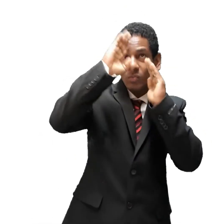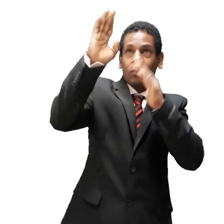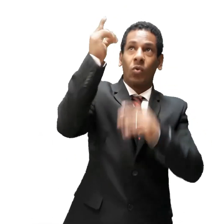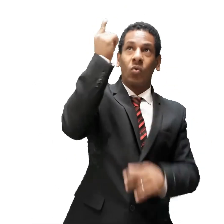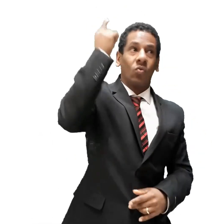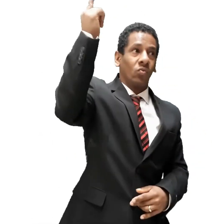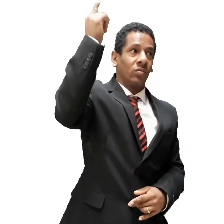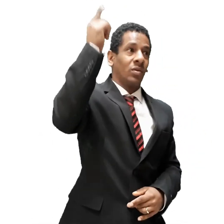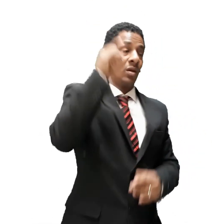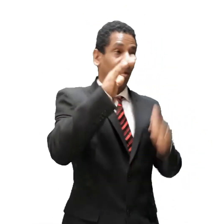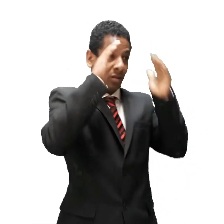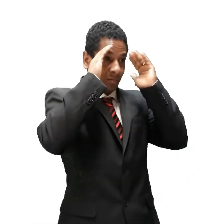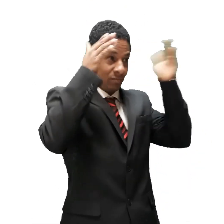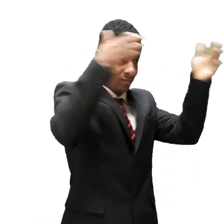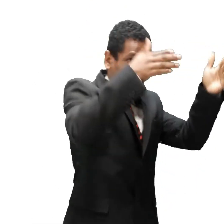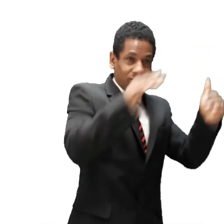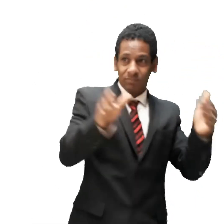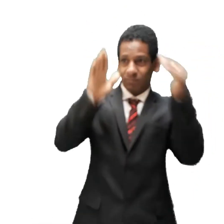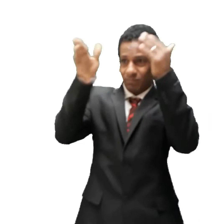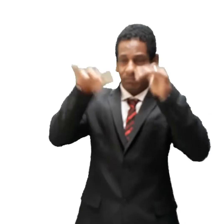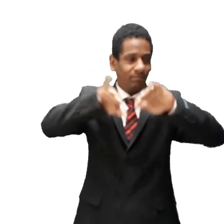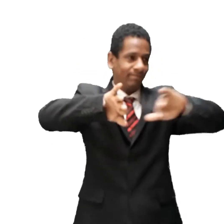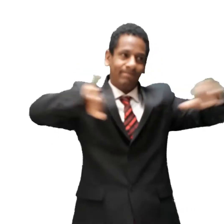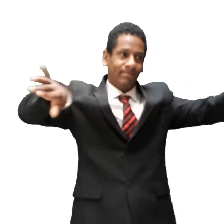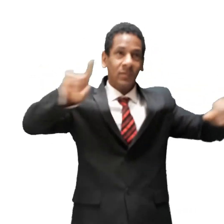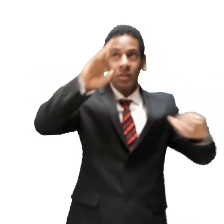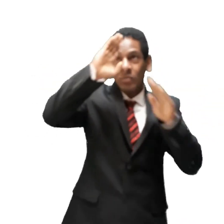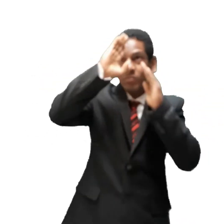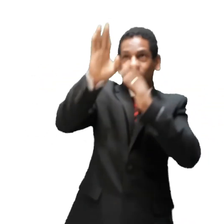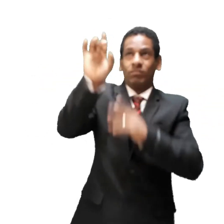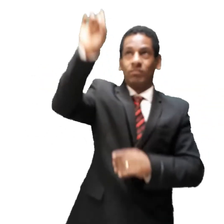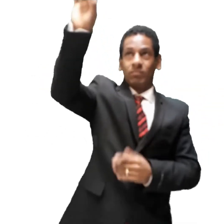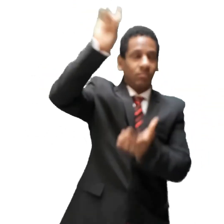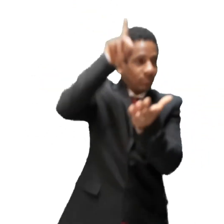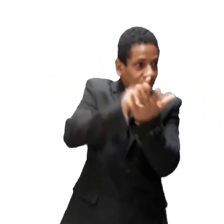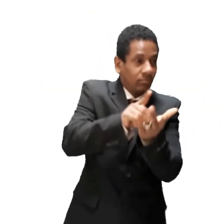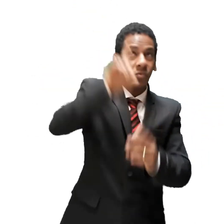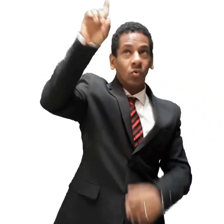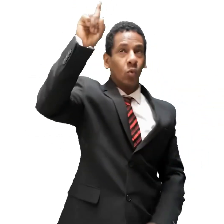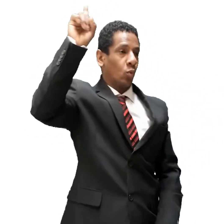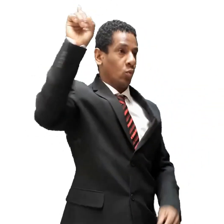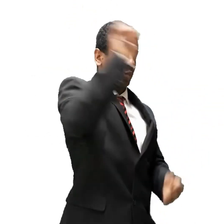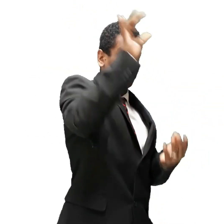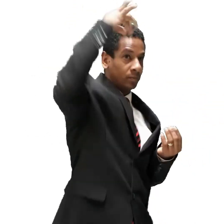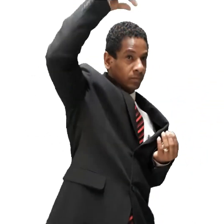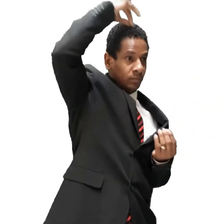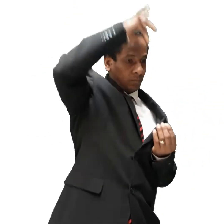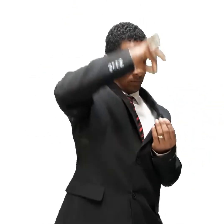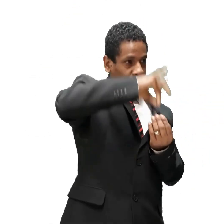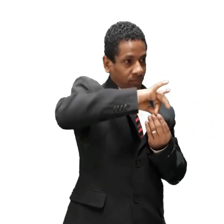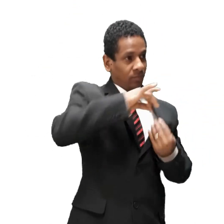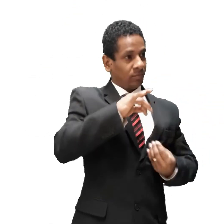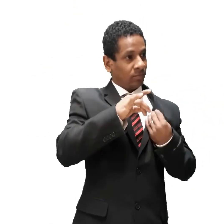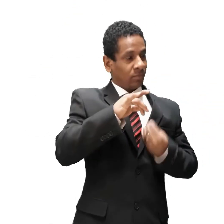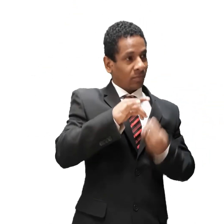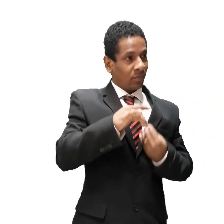Vós adorais e não sabeis que nós adoramos a salvação que vem dos judeus. E a hora vem em que os